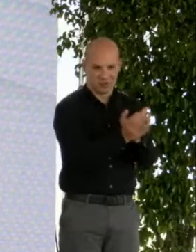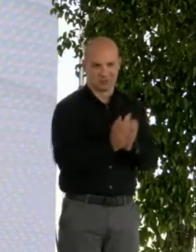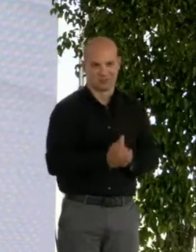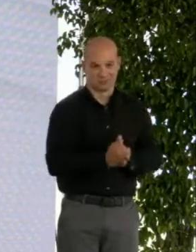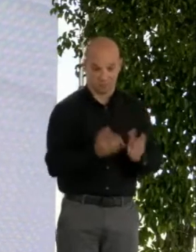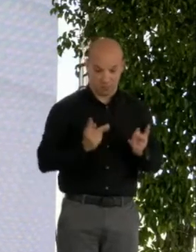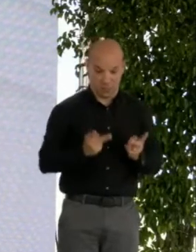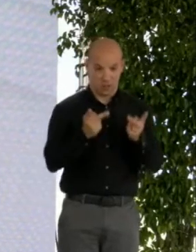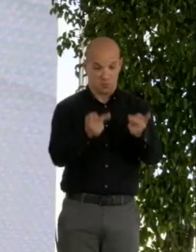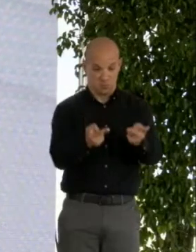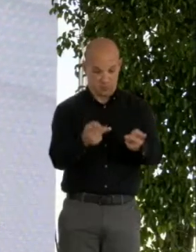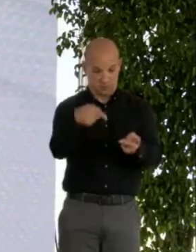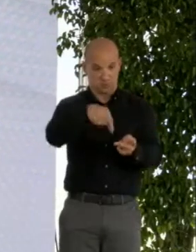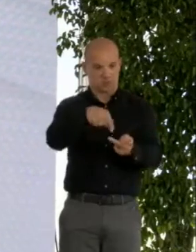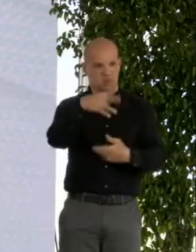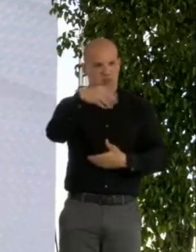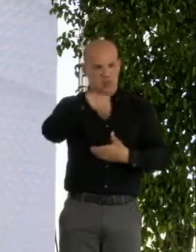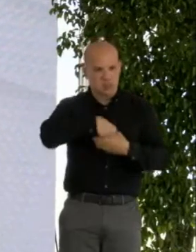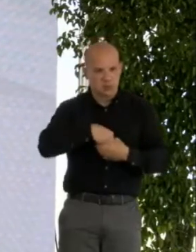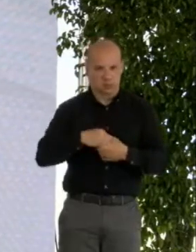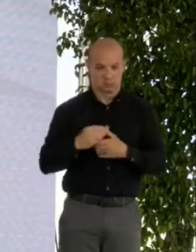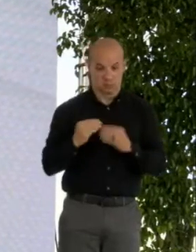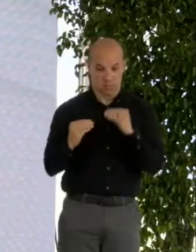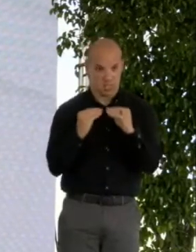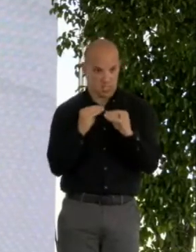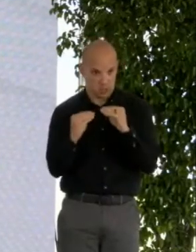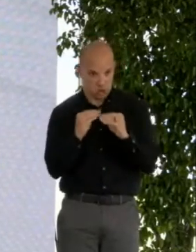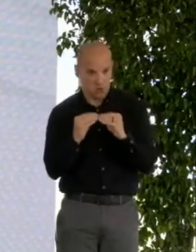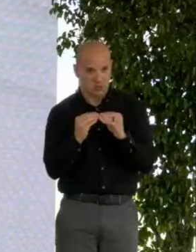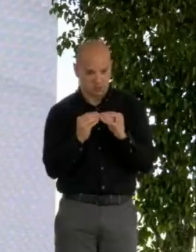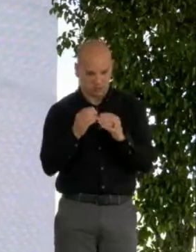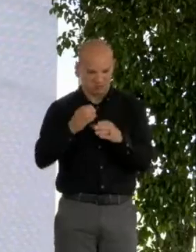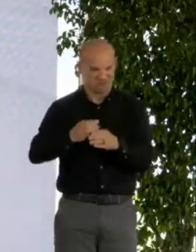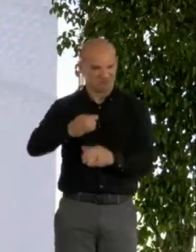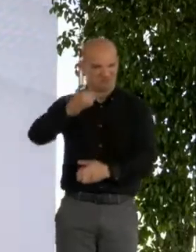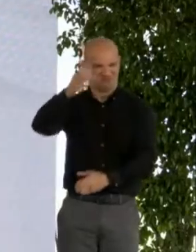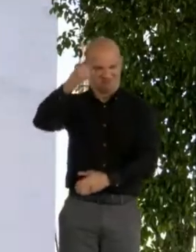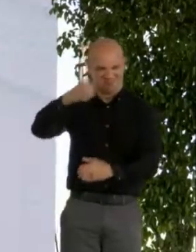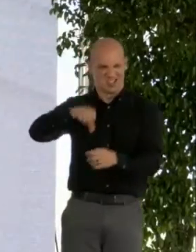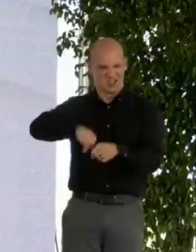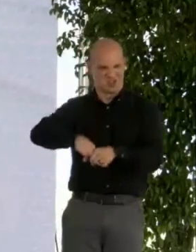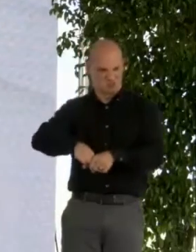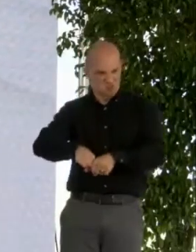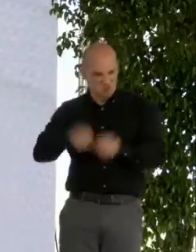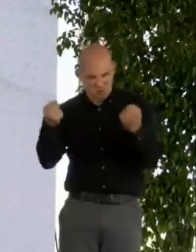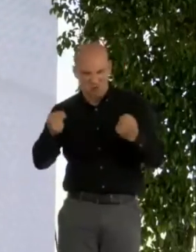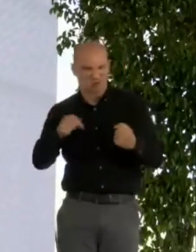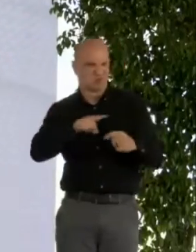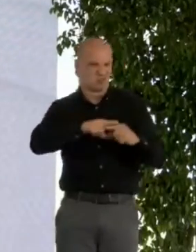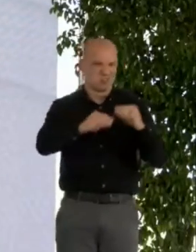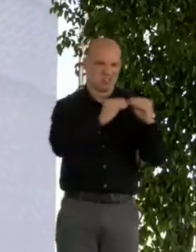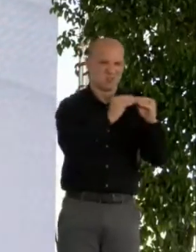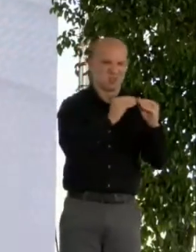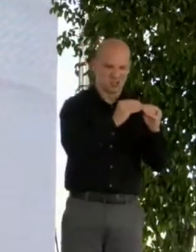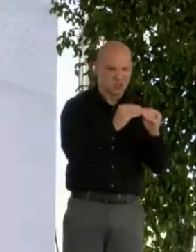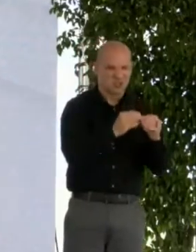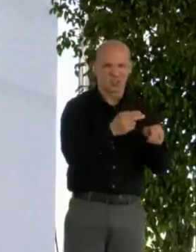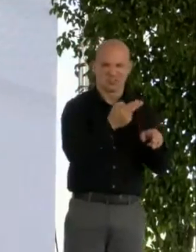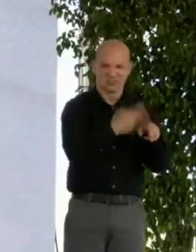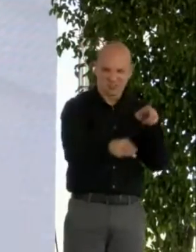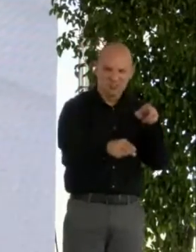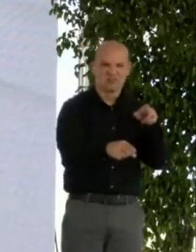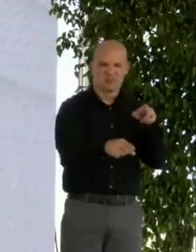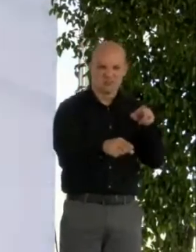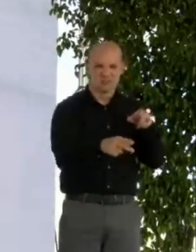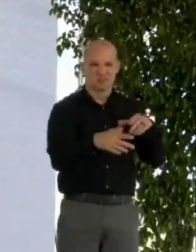propuestas podrían incluir la renovación de los pilotes rotos y otras reparaciones menores en el muelle, como la sustitución de